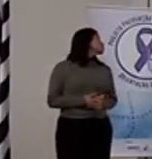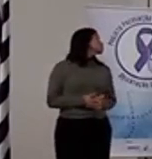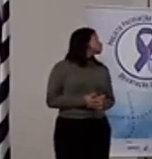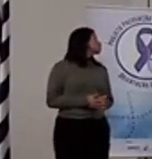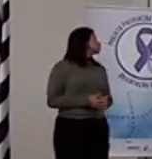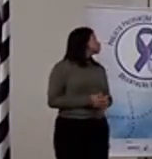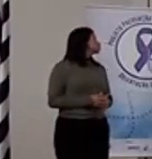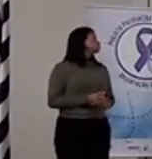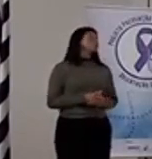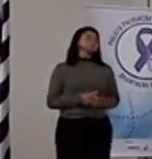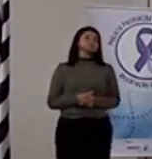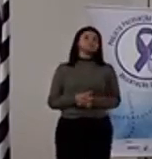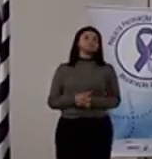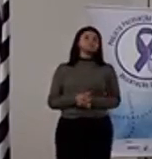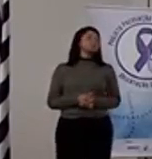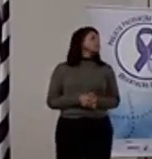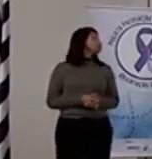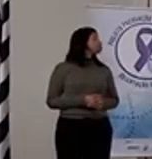uma mão.